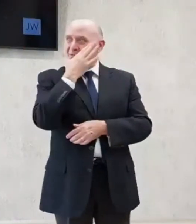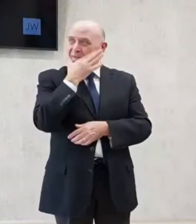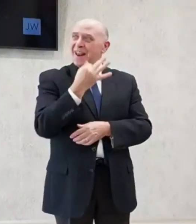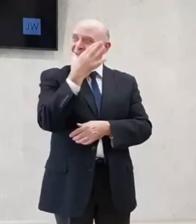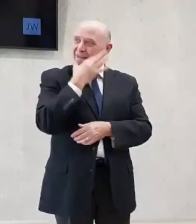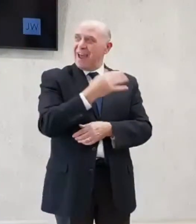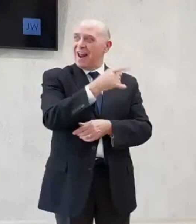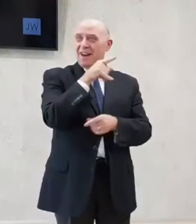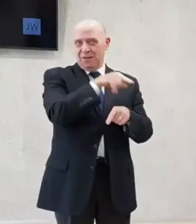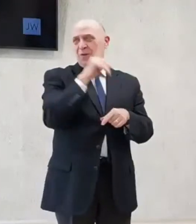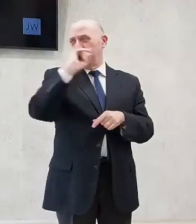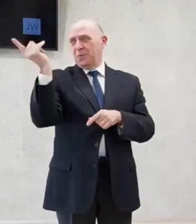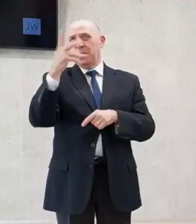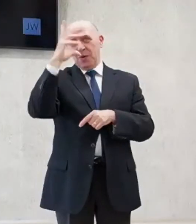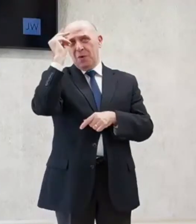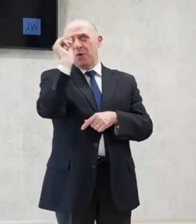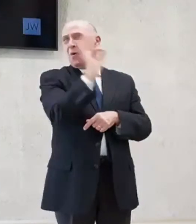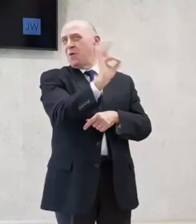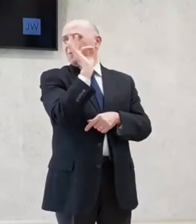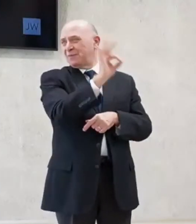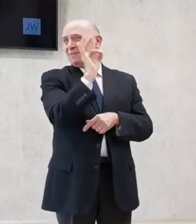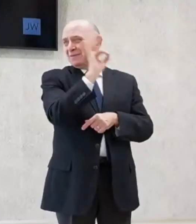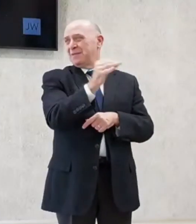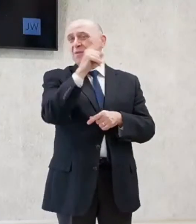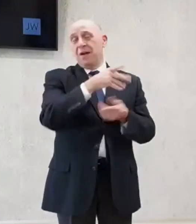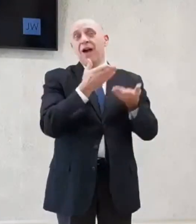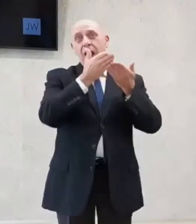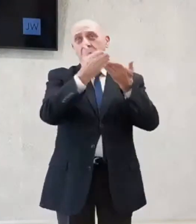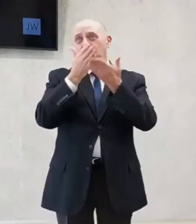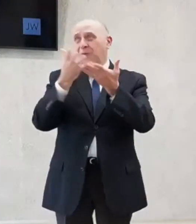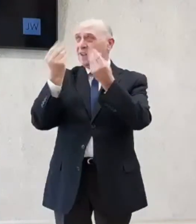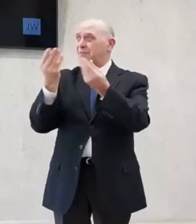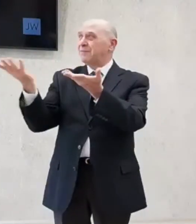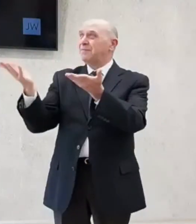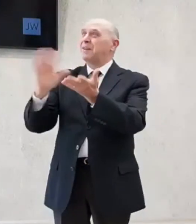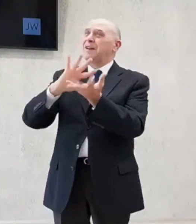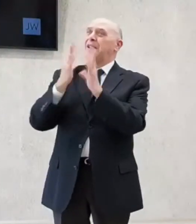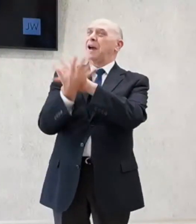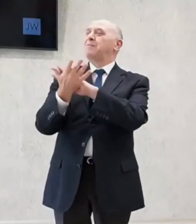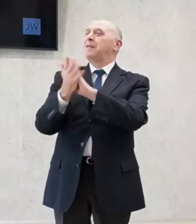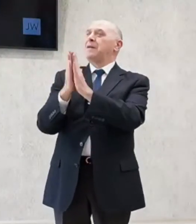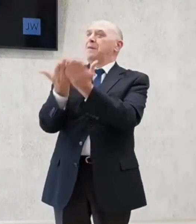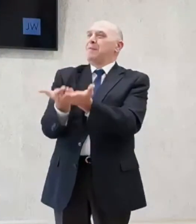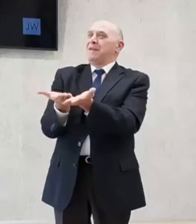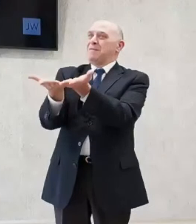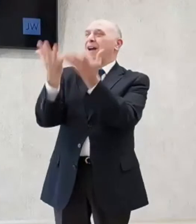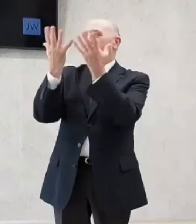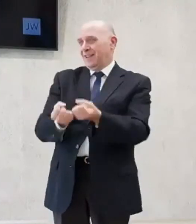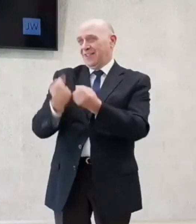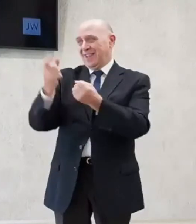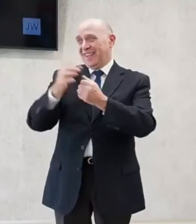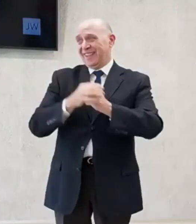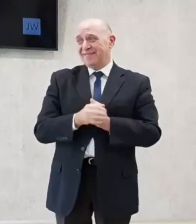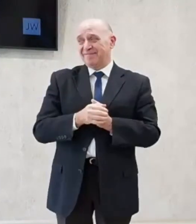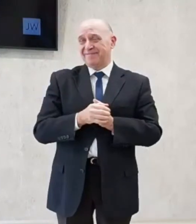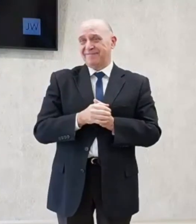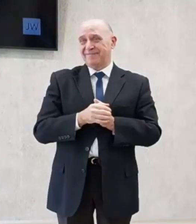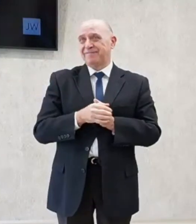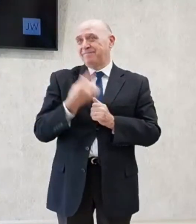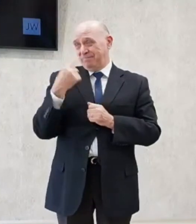aveva aiutato anche molti a venire la verità fece questo appunto per essere di aiuto a Maria e ad altre